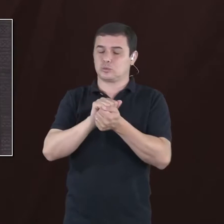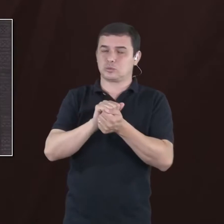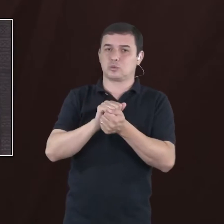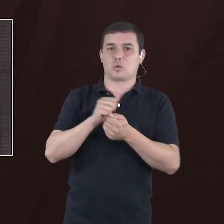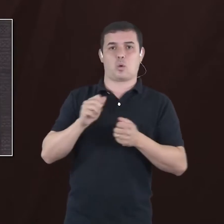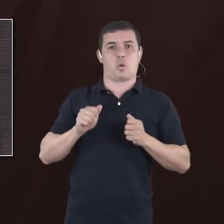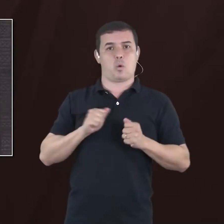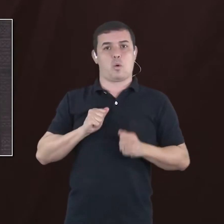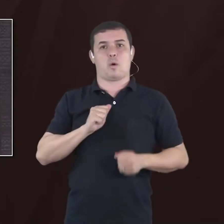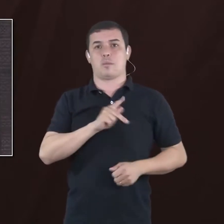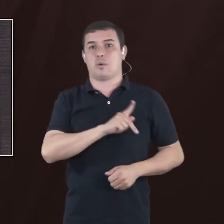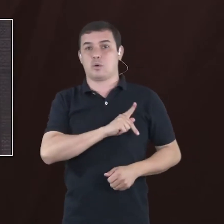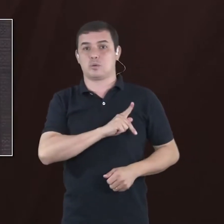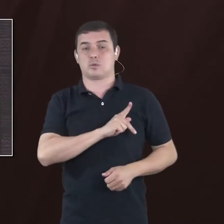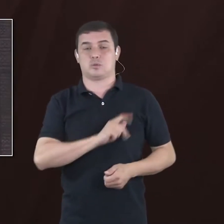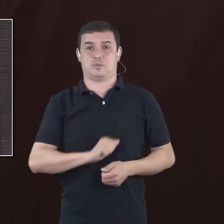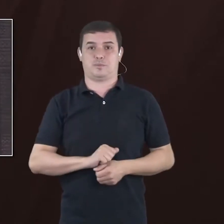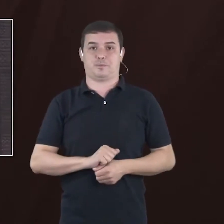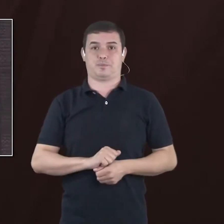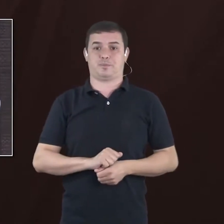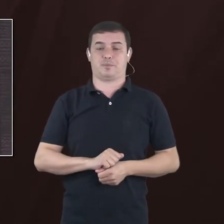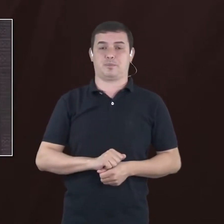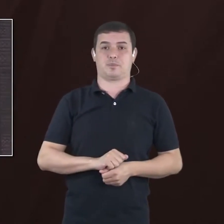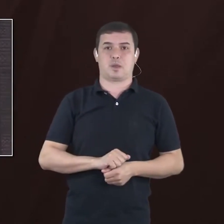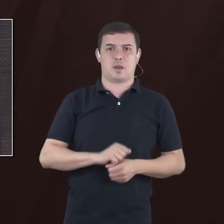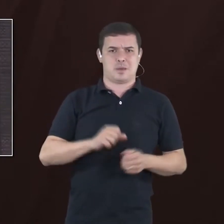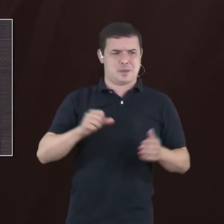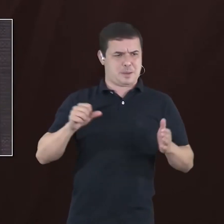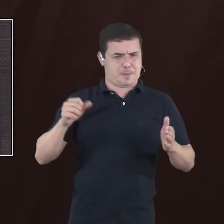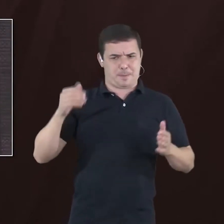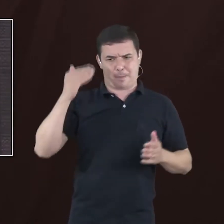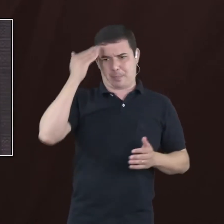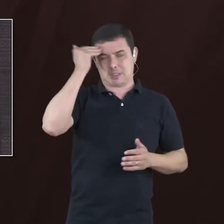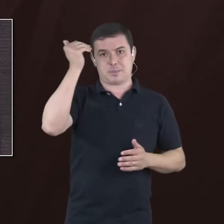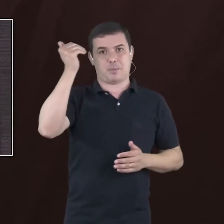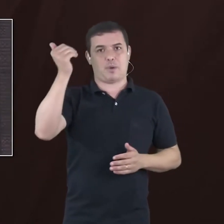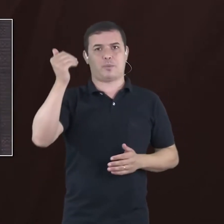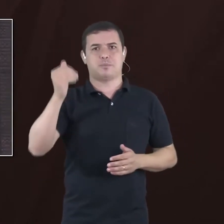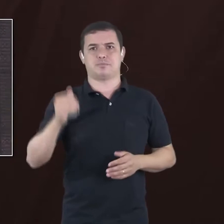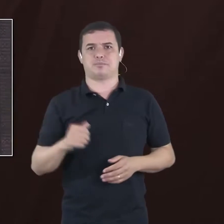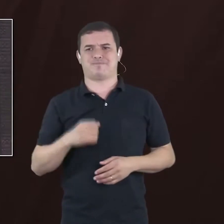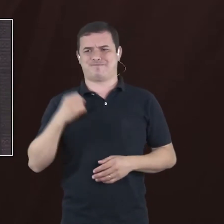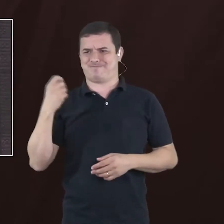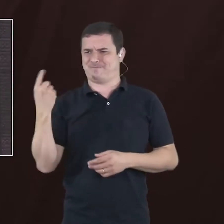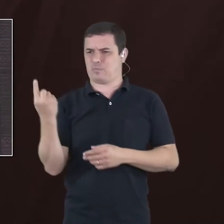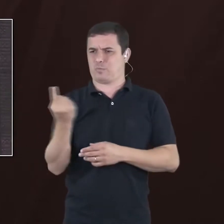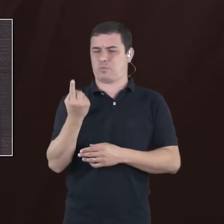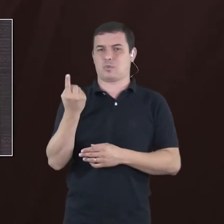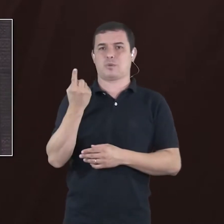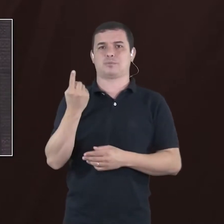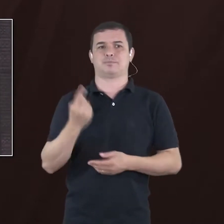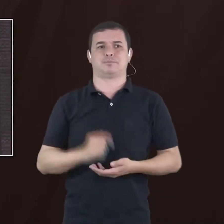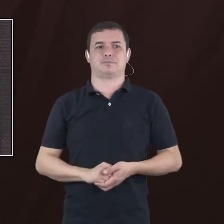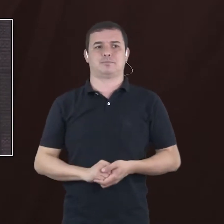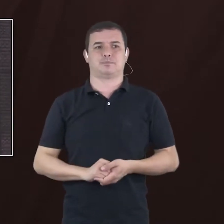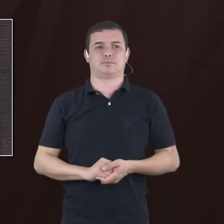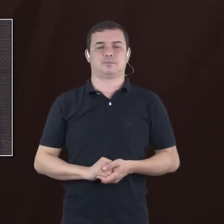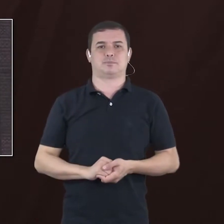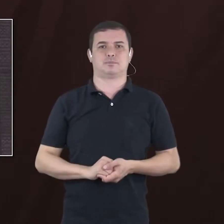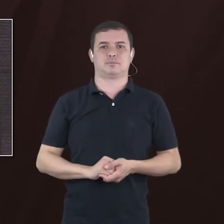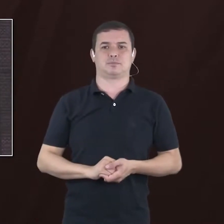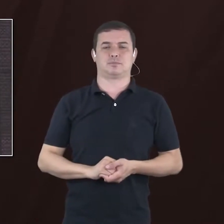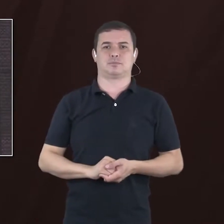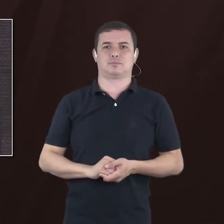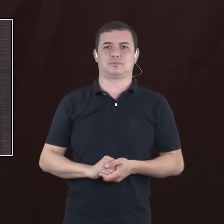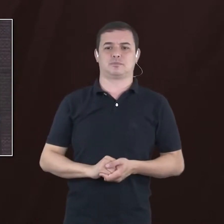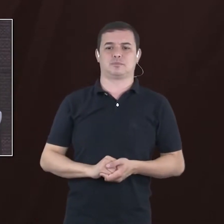desses mordomos. Na época de Paulo, ele foi o principal mordomo, né, da riqueza da graça de Deus.